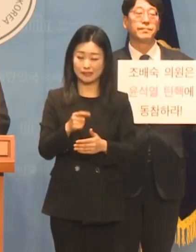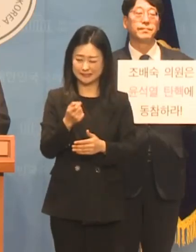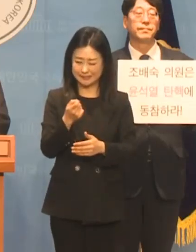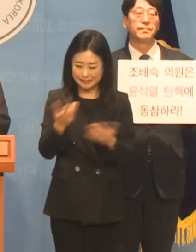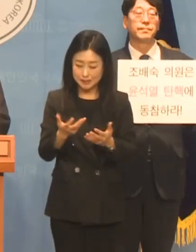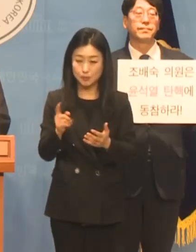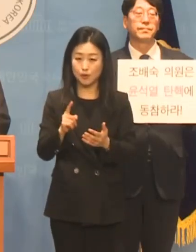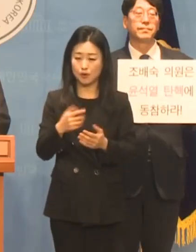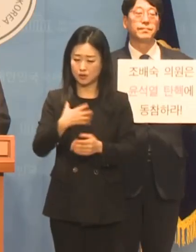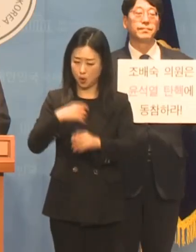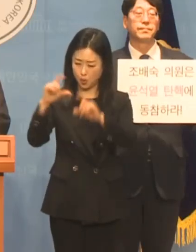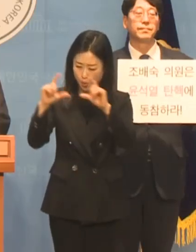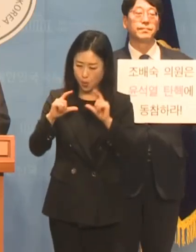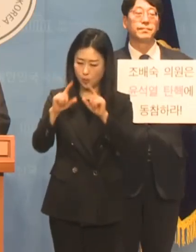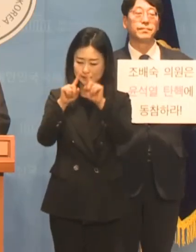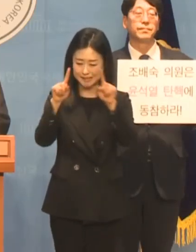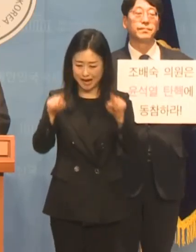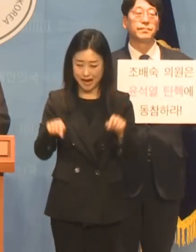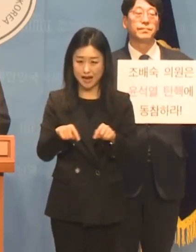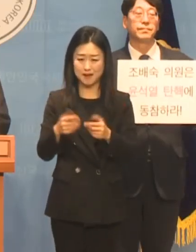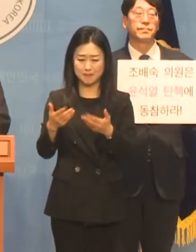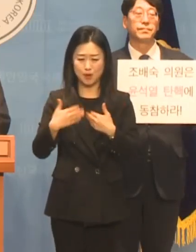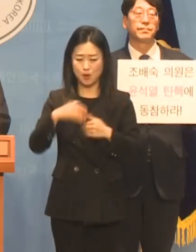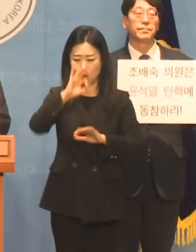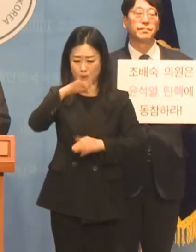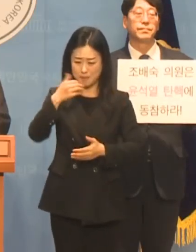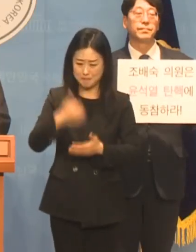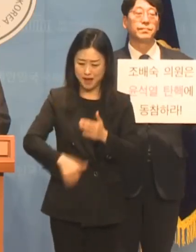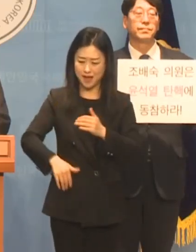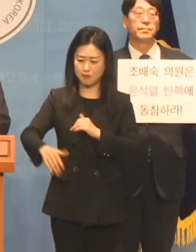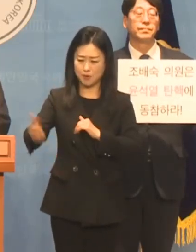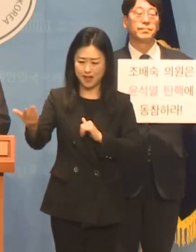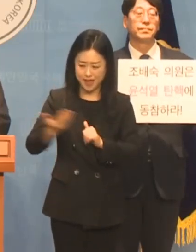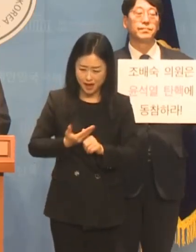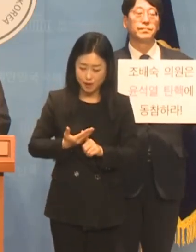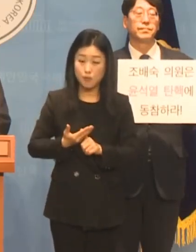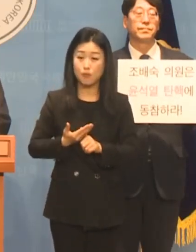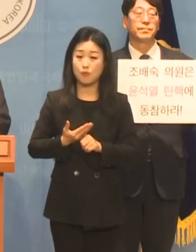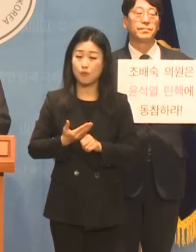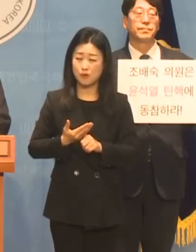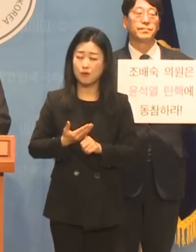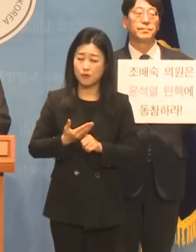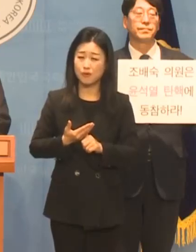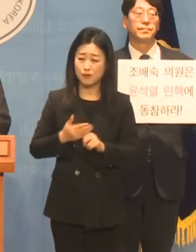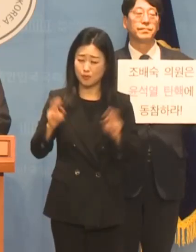경고장부터 감봉에, 때로는 해고에 이르기까지